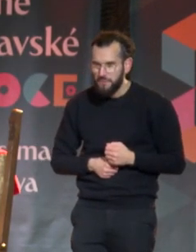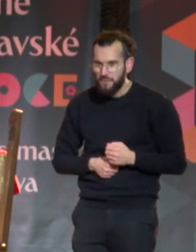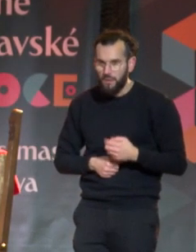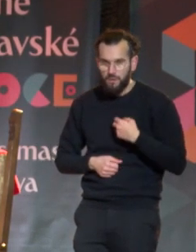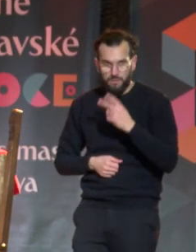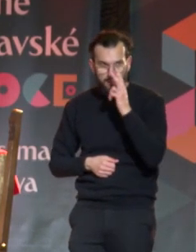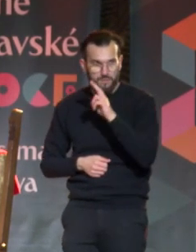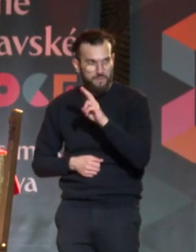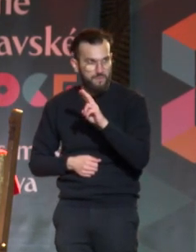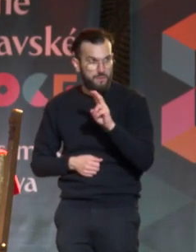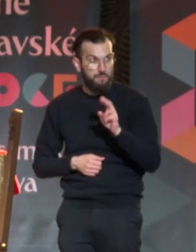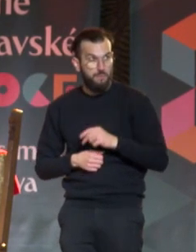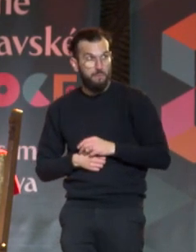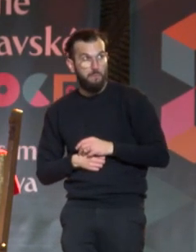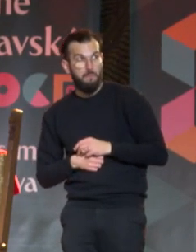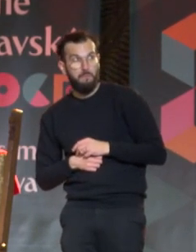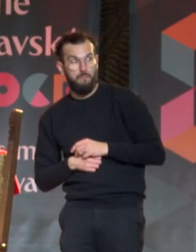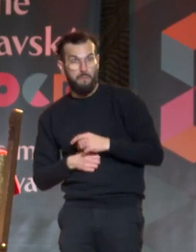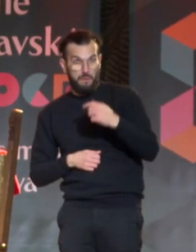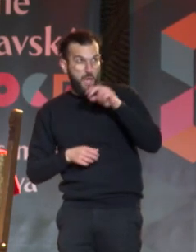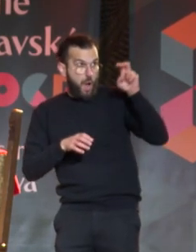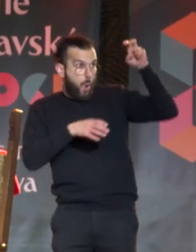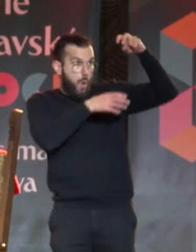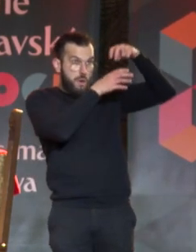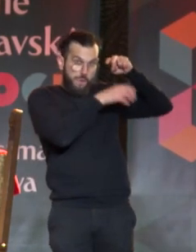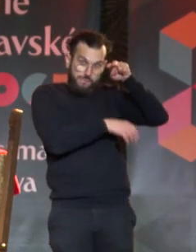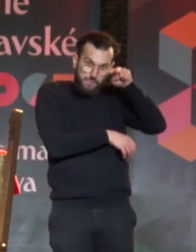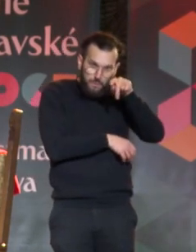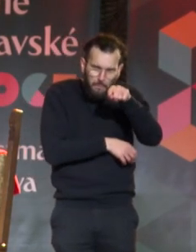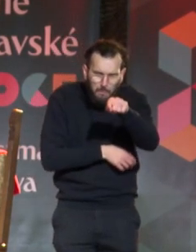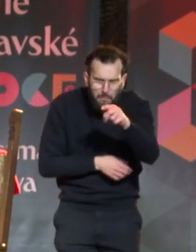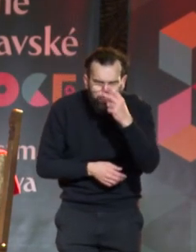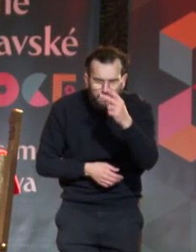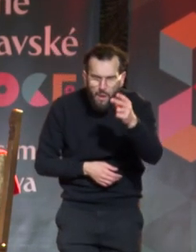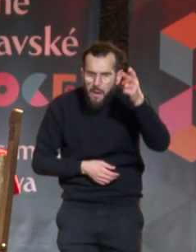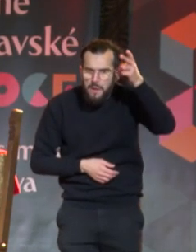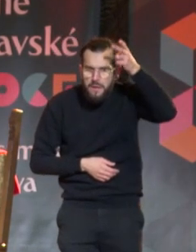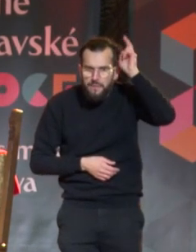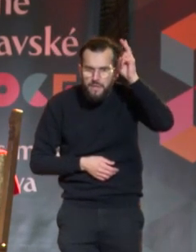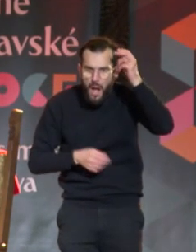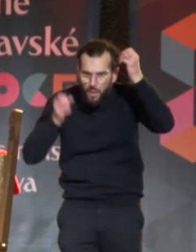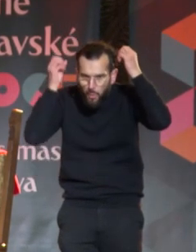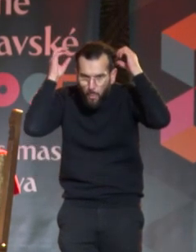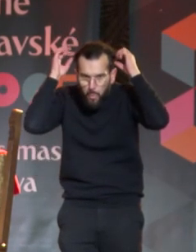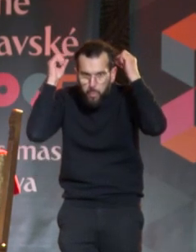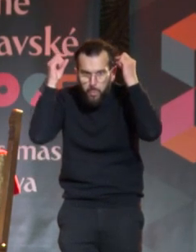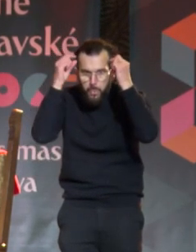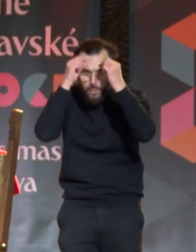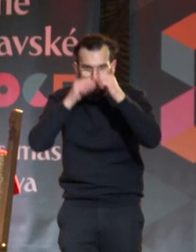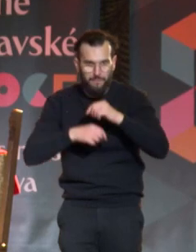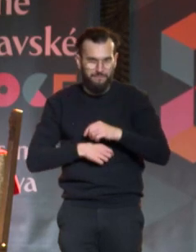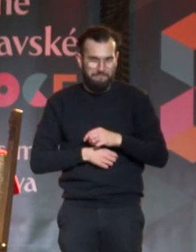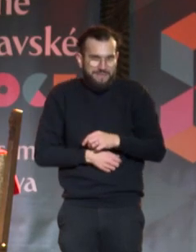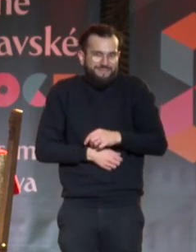že sa mu na tej jeho veľkej hlave bez vlasov naraz objavila indiánska čelenka s orlými pierkami. Vyzerá